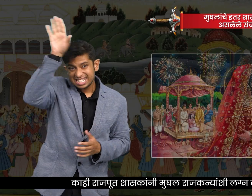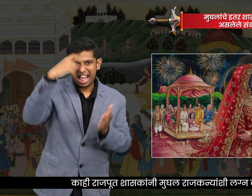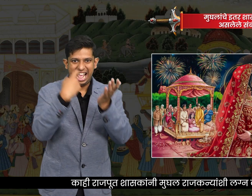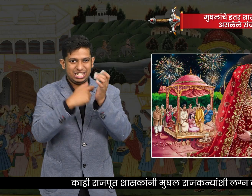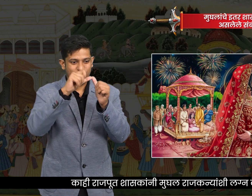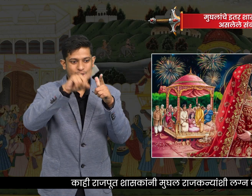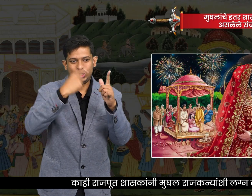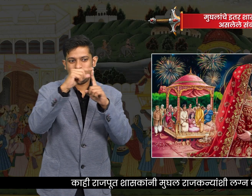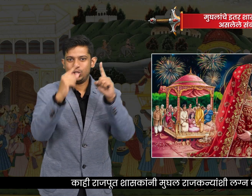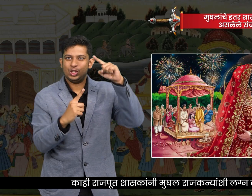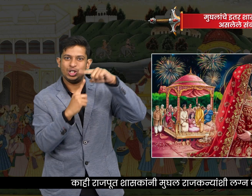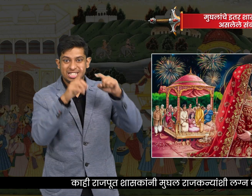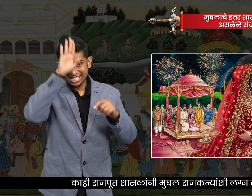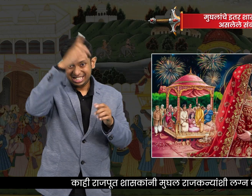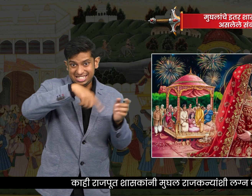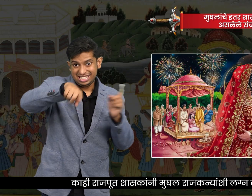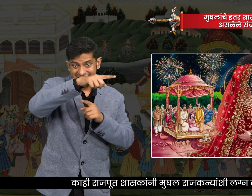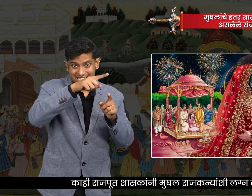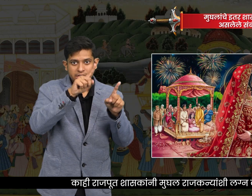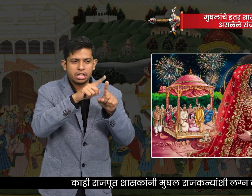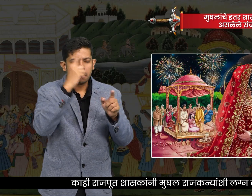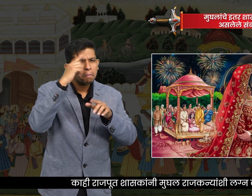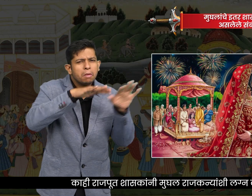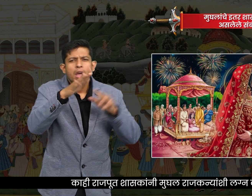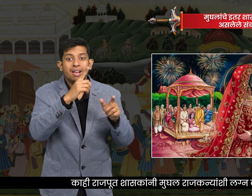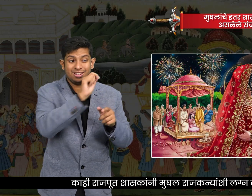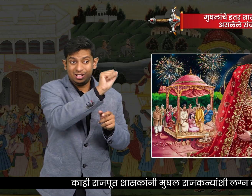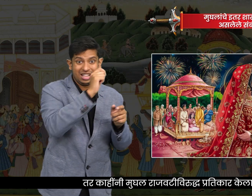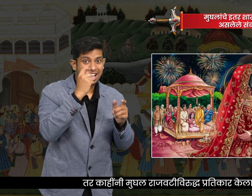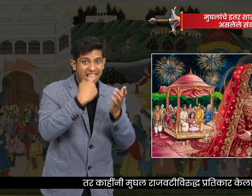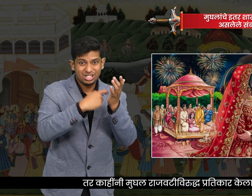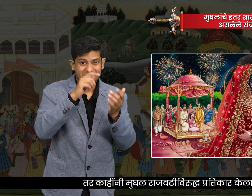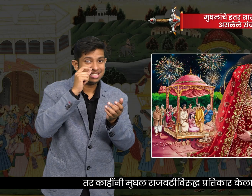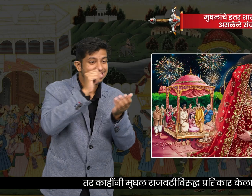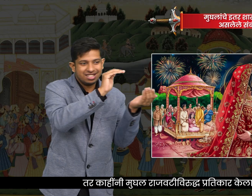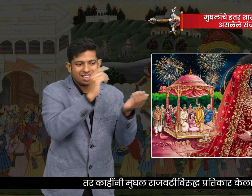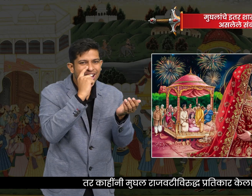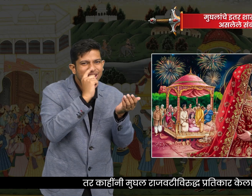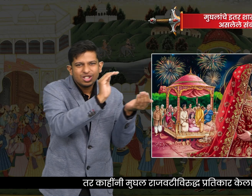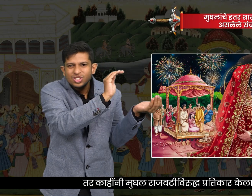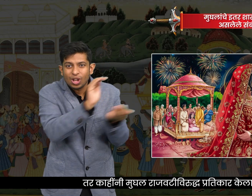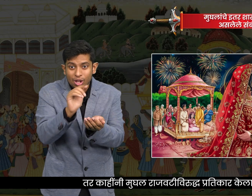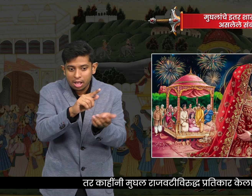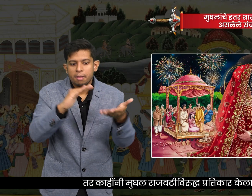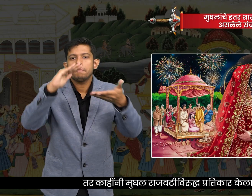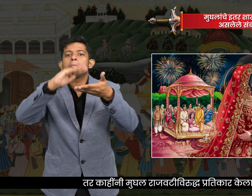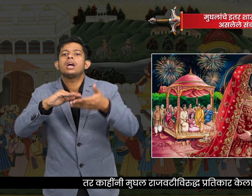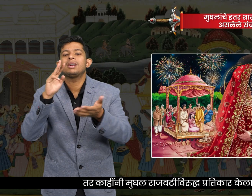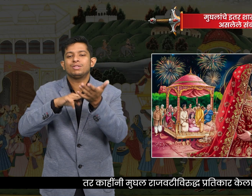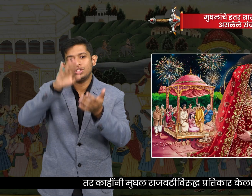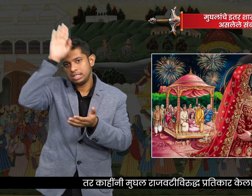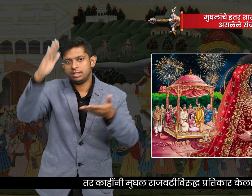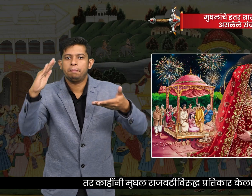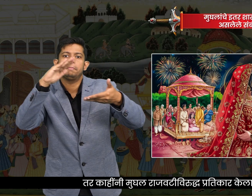काही राजपूत शासकांनी मुघल राजकन्याशी लग्न केले तर काहींनी मुघल